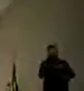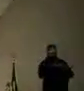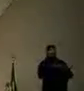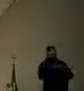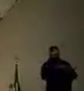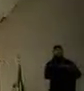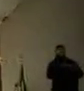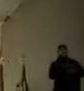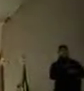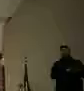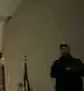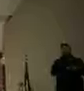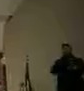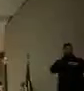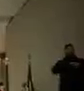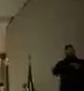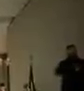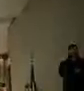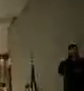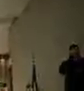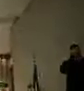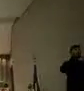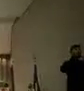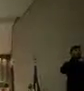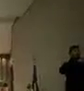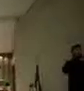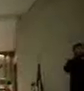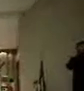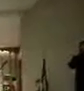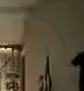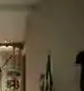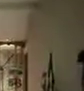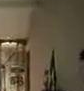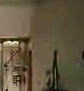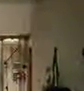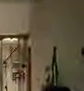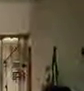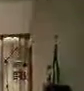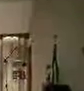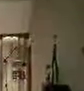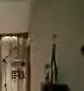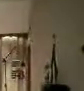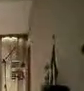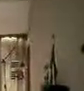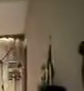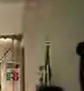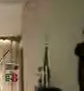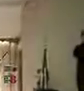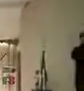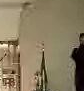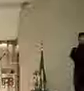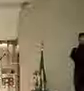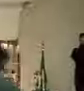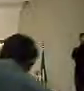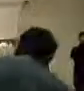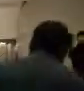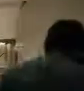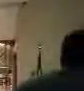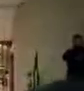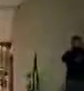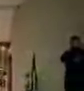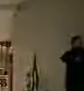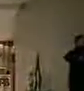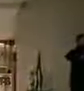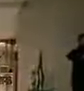o Carlos, coordenador dessa conferência, coordenador da Comissão Organizadora Distrital,